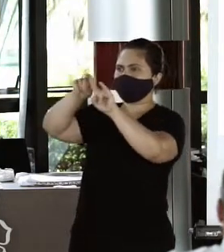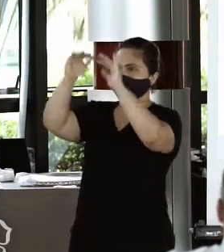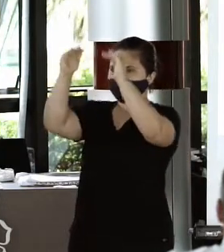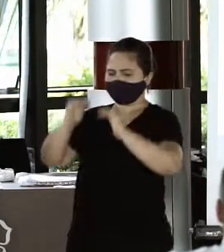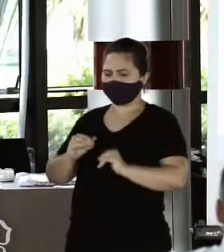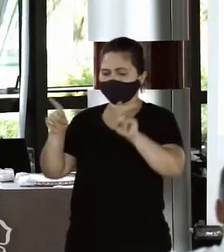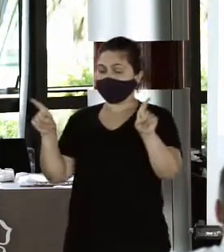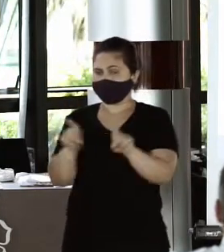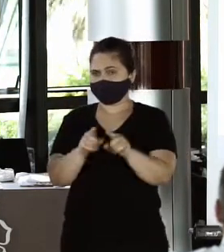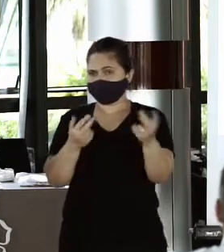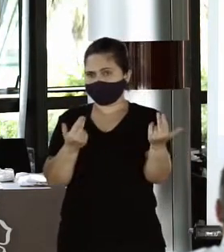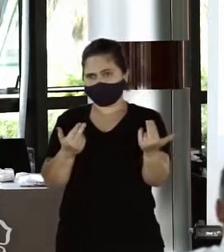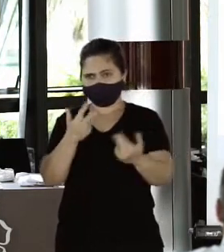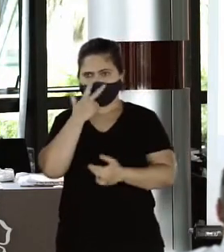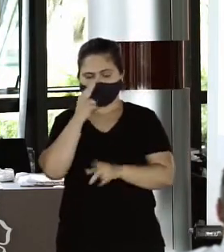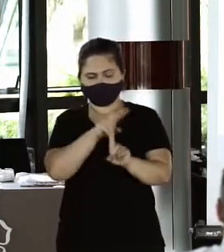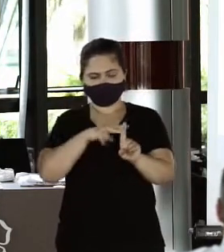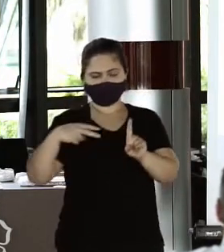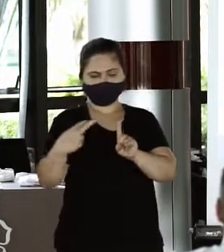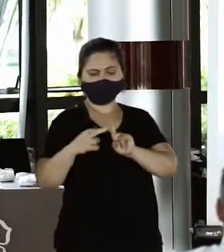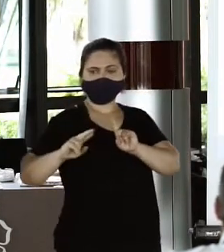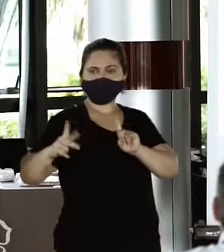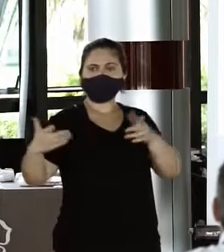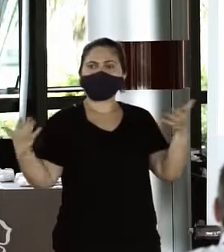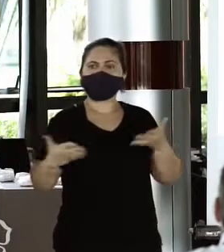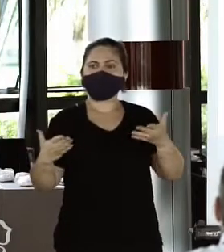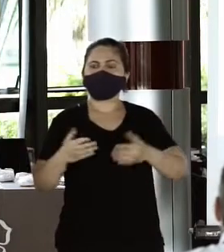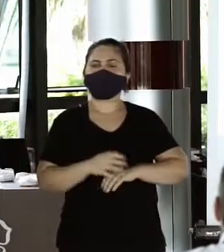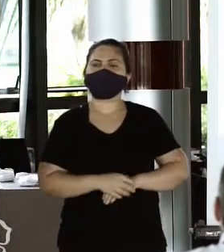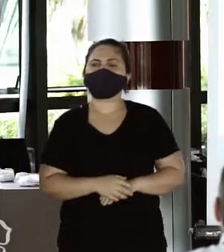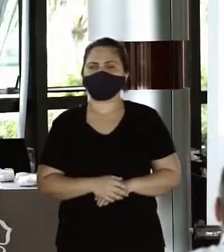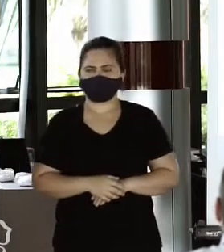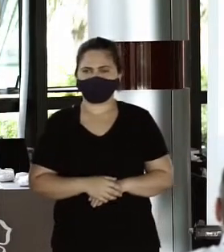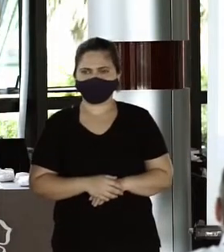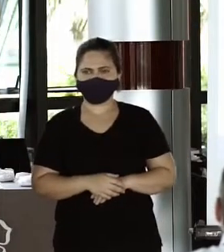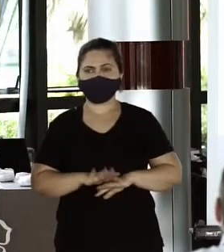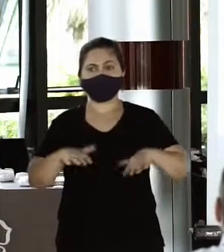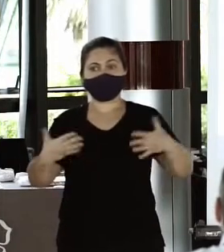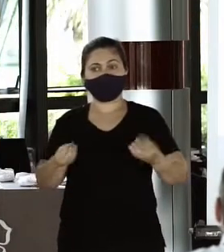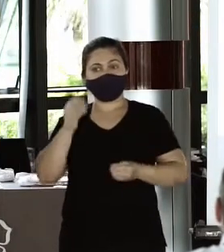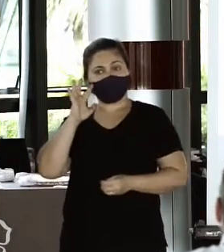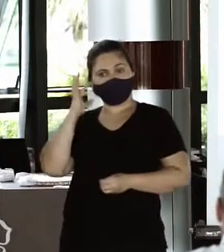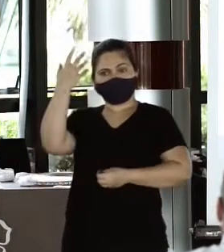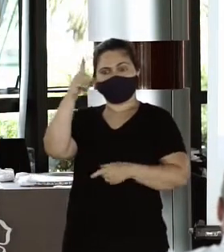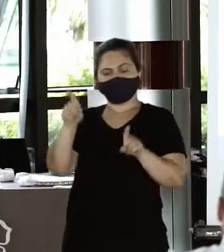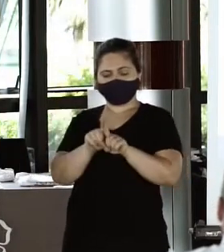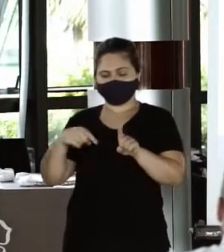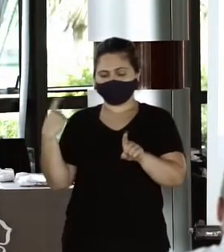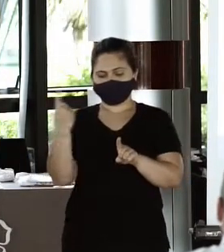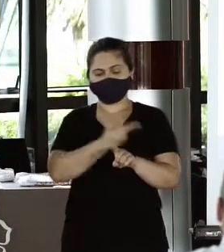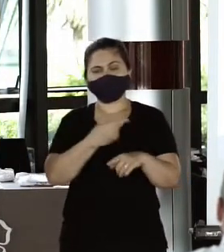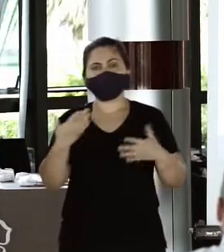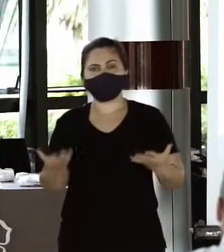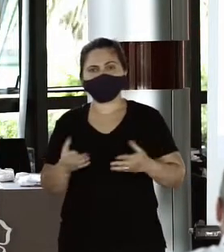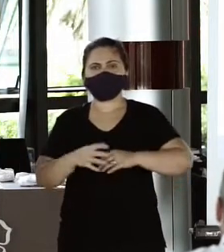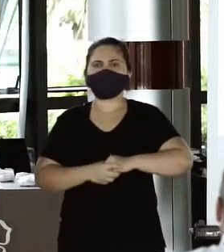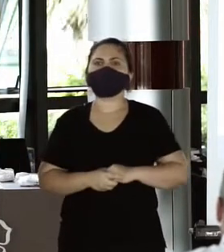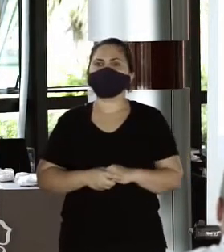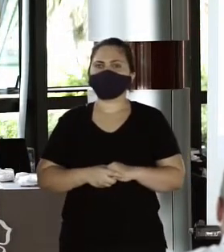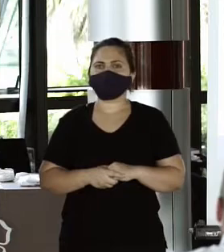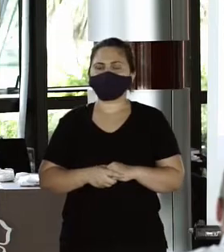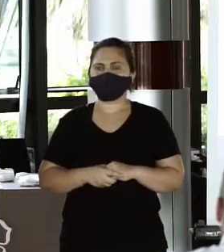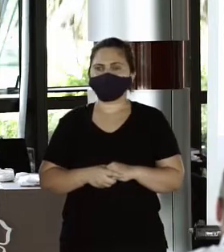também. Outro aspecto, pessoal, a emissividade, que é bem decisiva para a gente também.